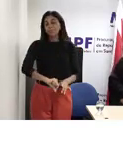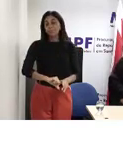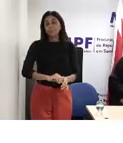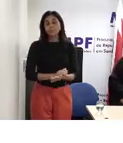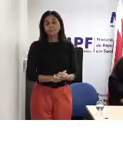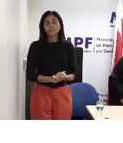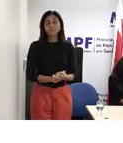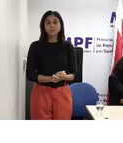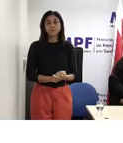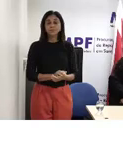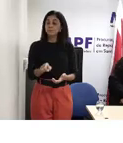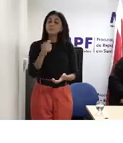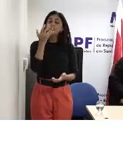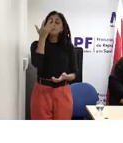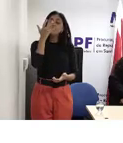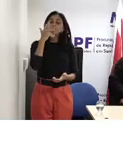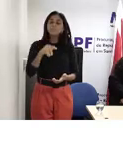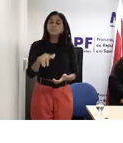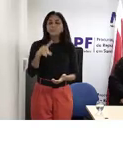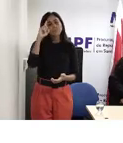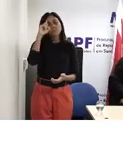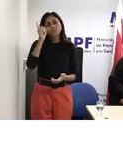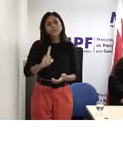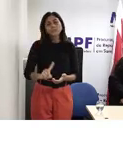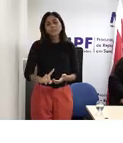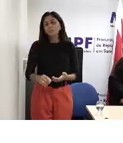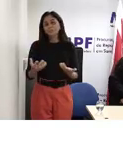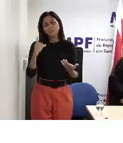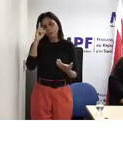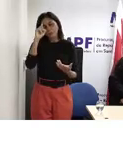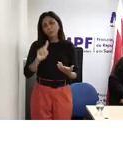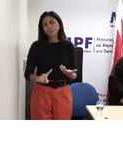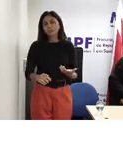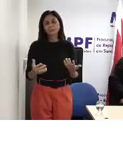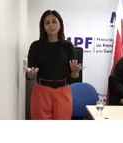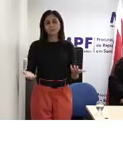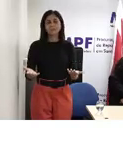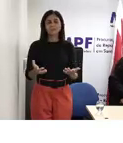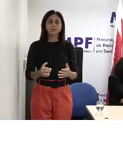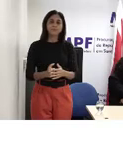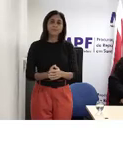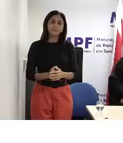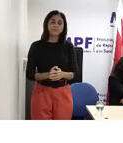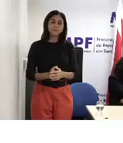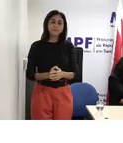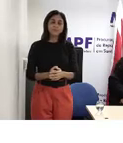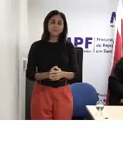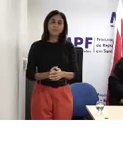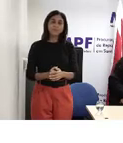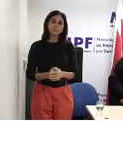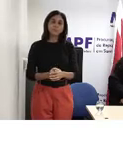ela praticamente ela não sabia o que tava acontecendo ela e a mãe o tempo todo minha filha você não pode deixar que o seu P passar isso enfim